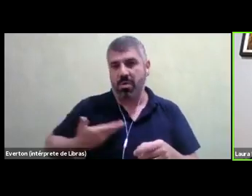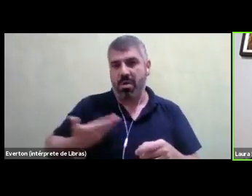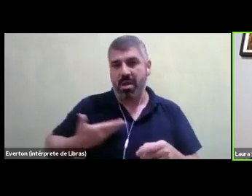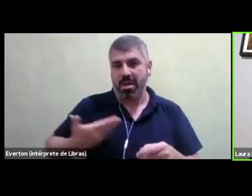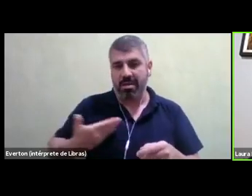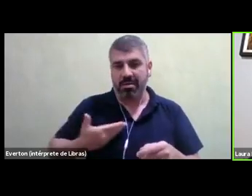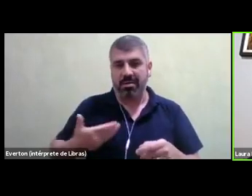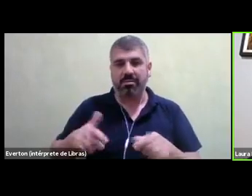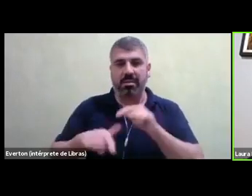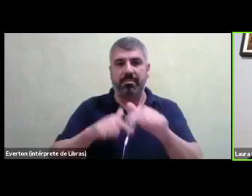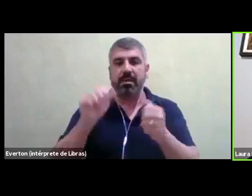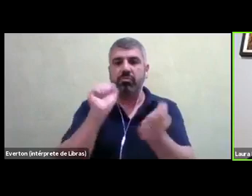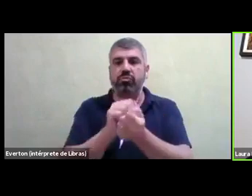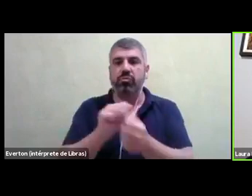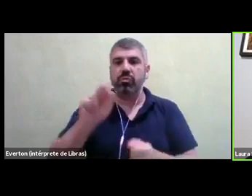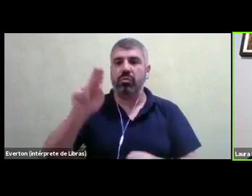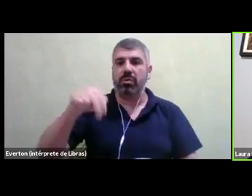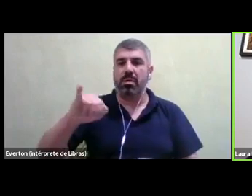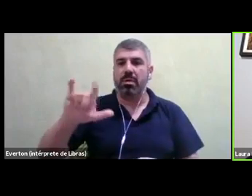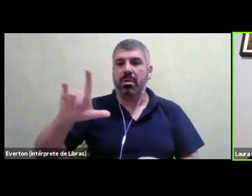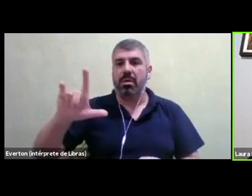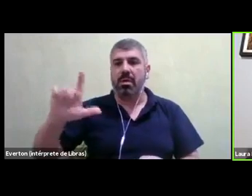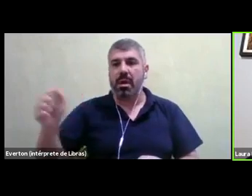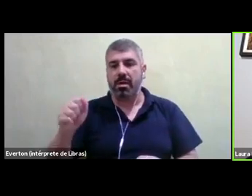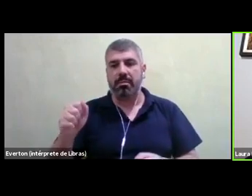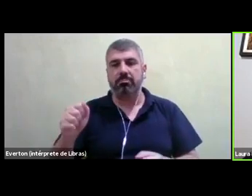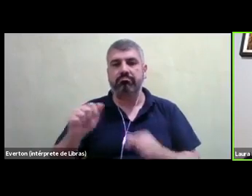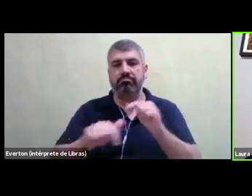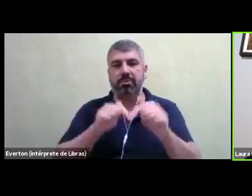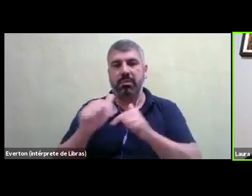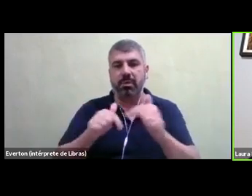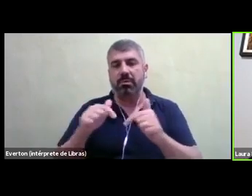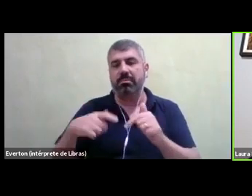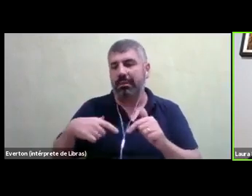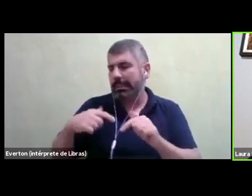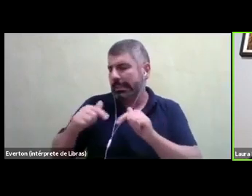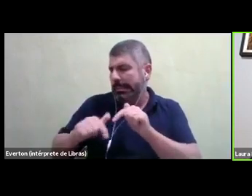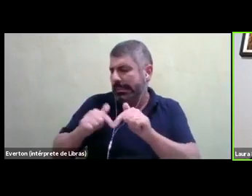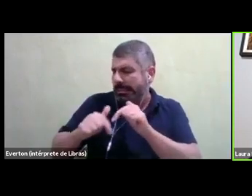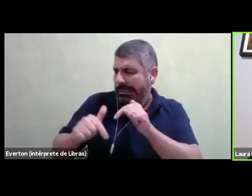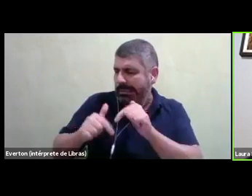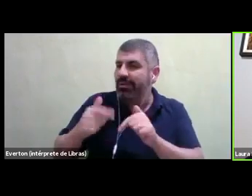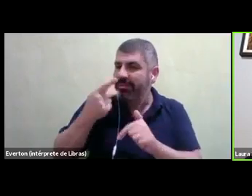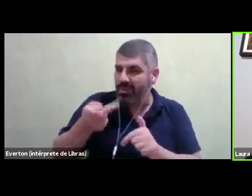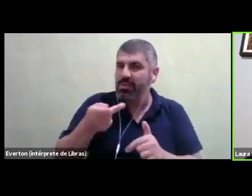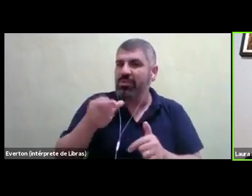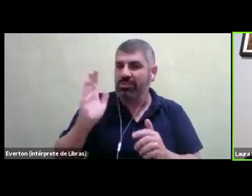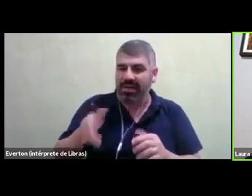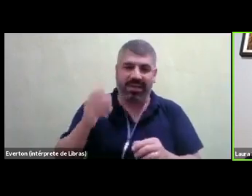UNILA que estiveram comigo aí olhando o documento nessa maratona, como a Antonieta comentou,